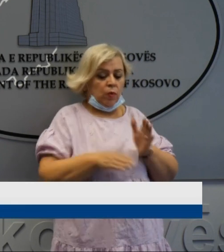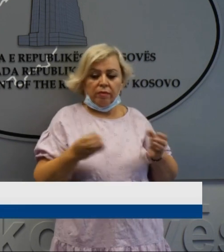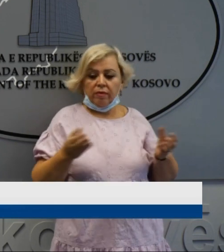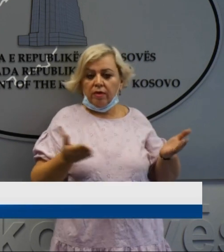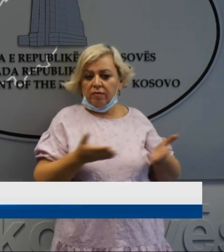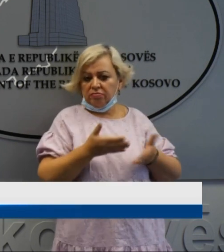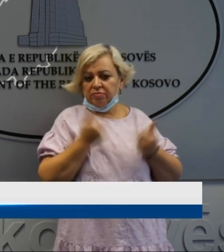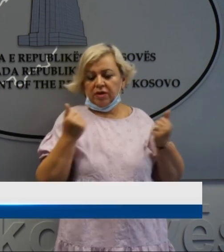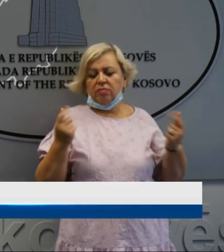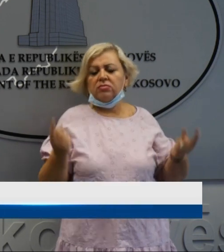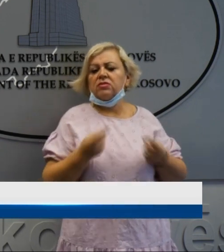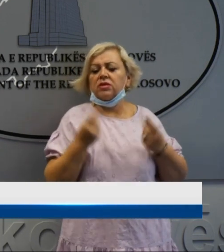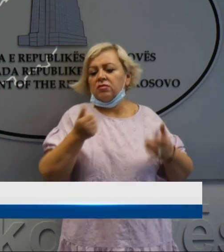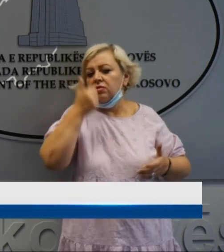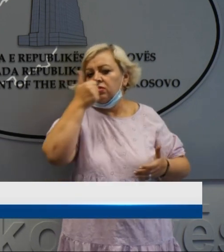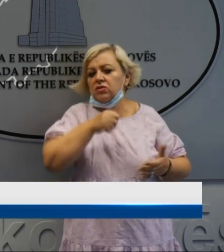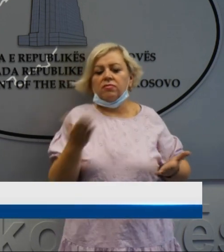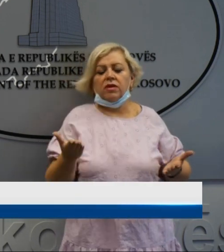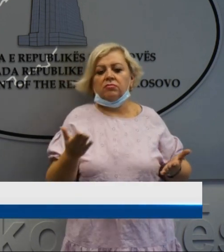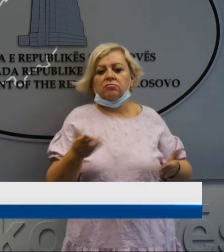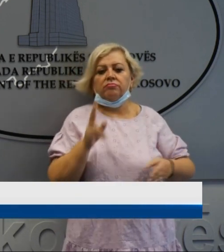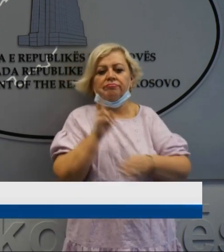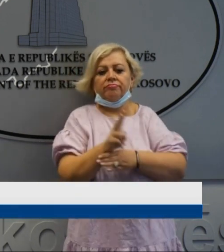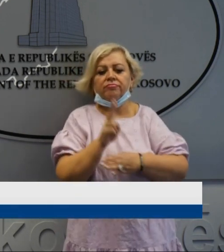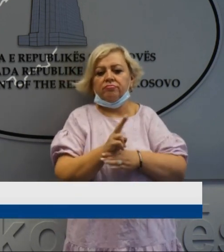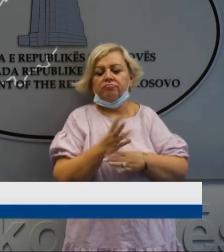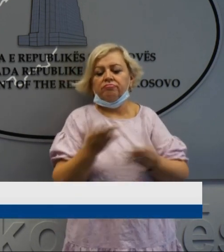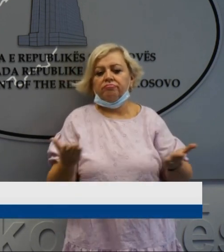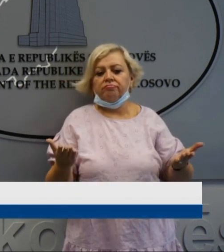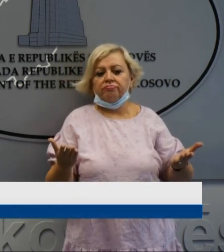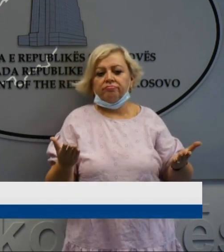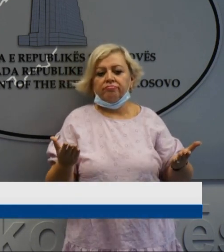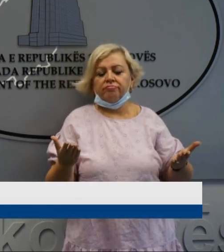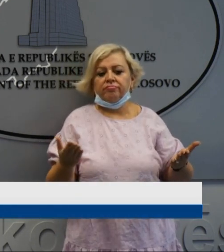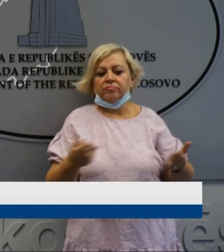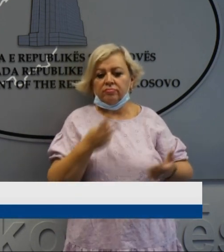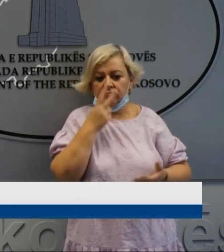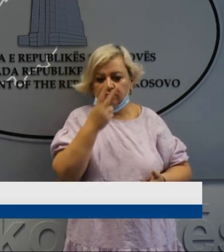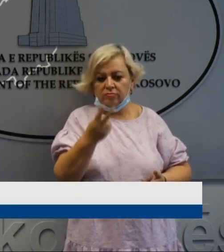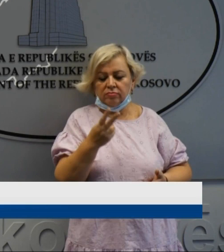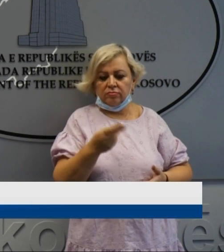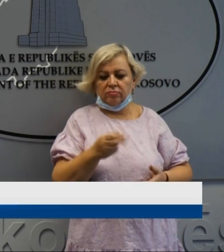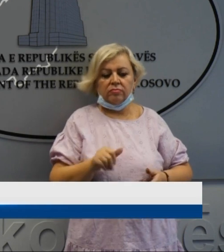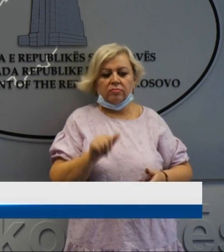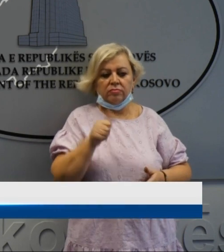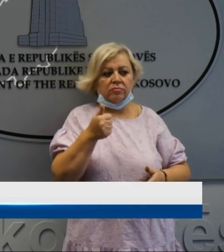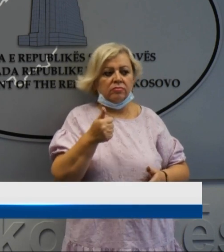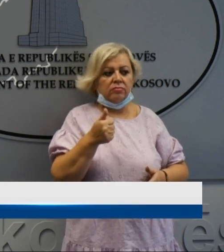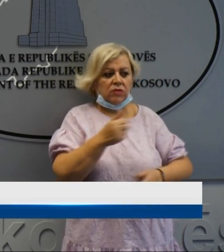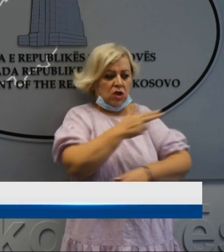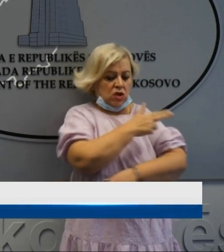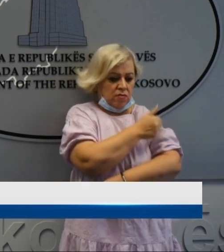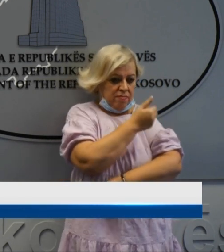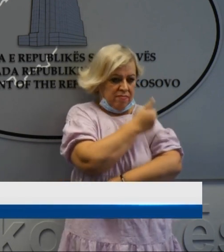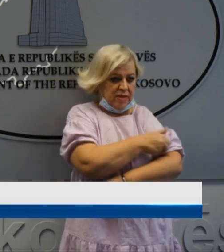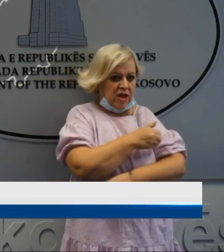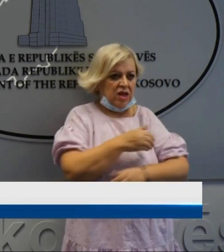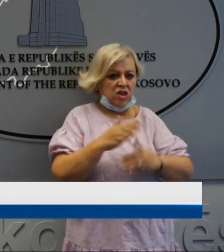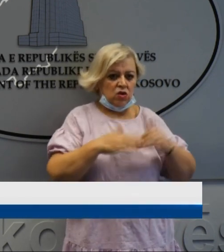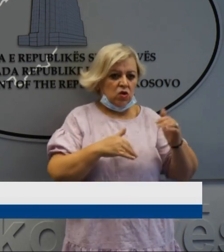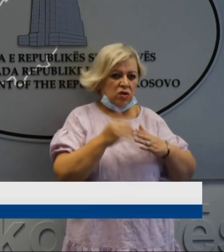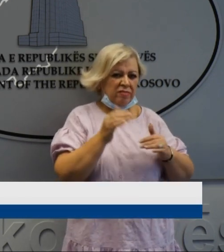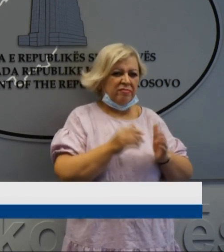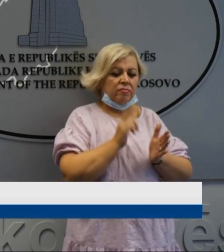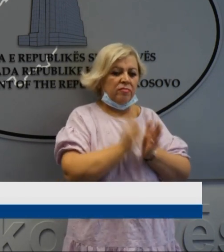situatë hipotetike, po më intereson që shkenim nimi trajtu KPSH-t. Jeni të e pasi opcioni përmendët spitalet pushore, po më intereson a